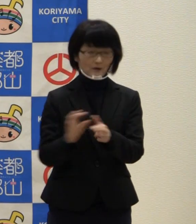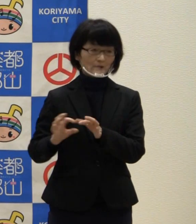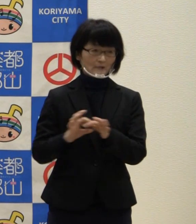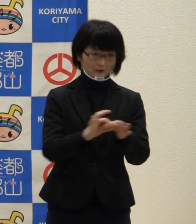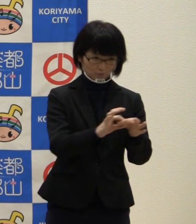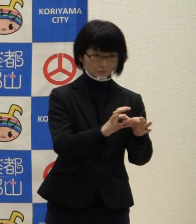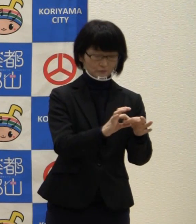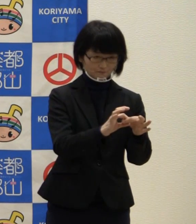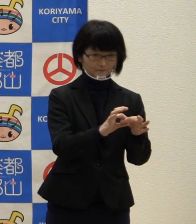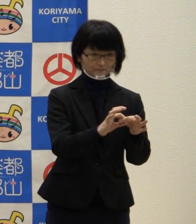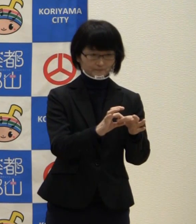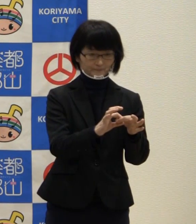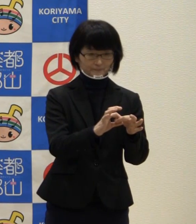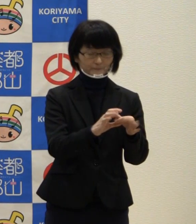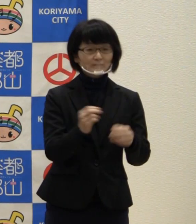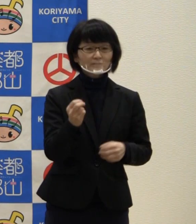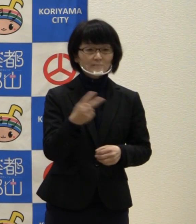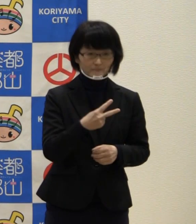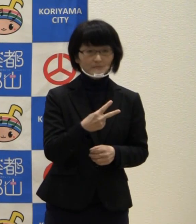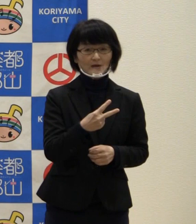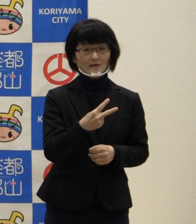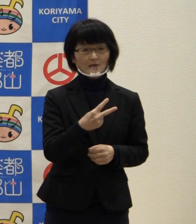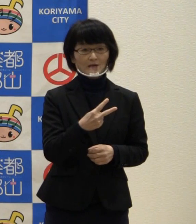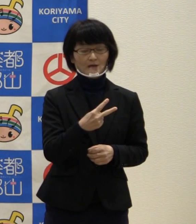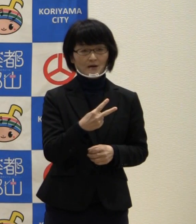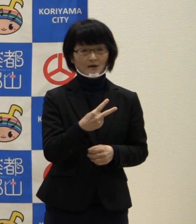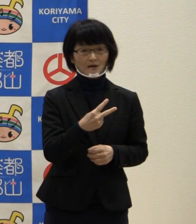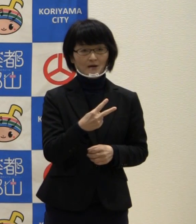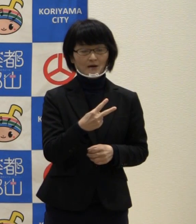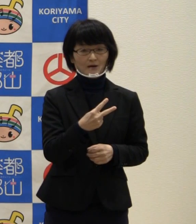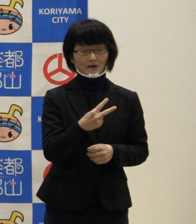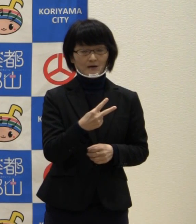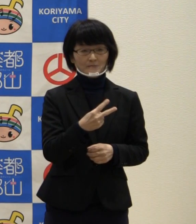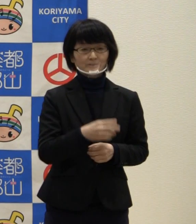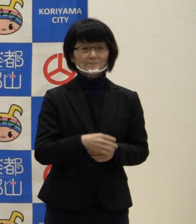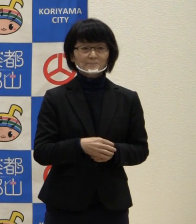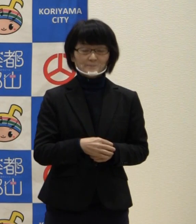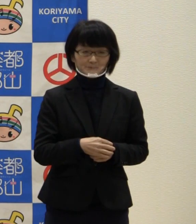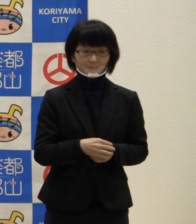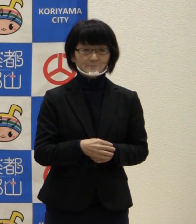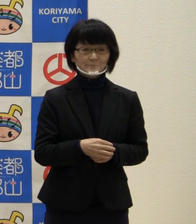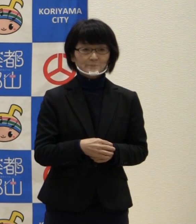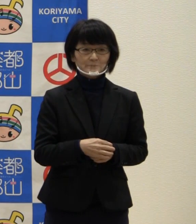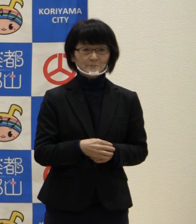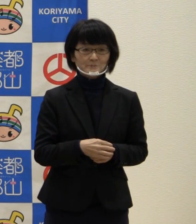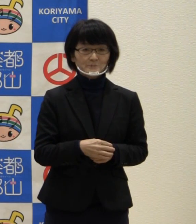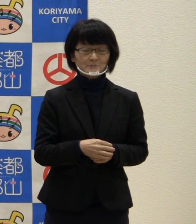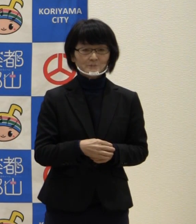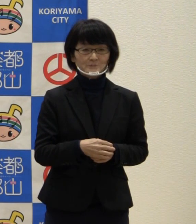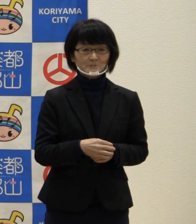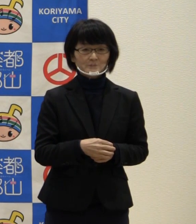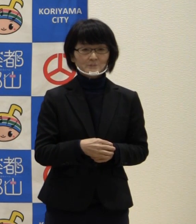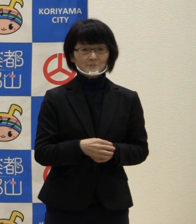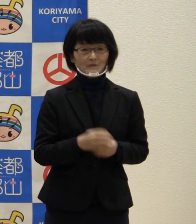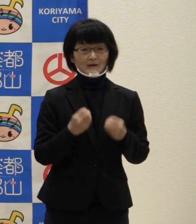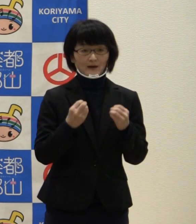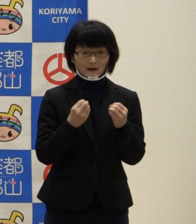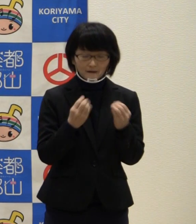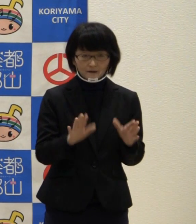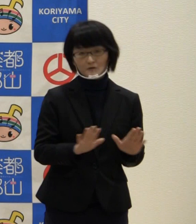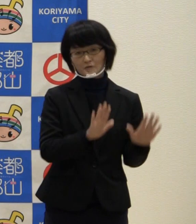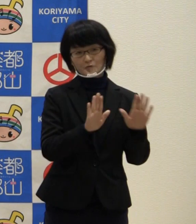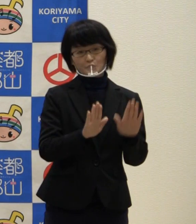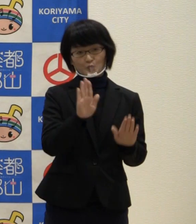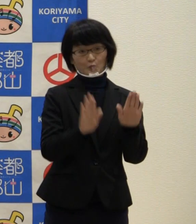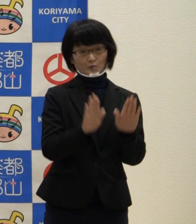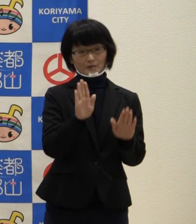するとともに、右側に掲げておりますが、ニューノーマル対応支援補助金といた